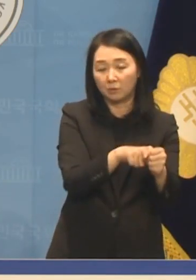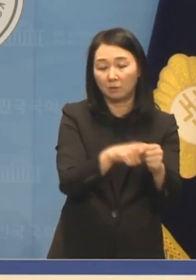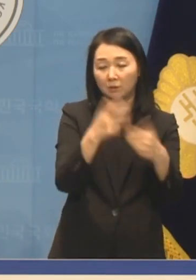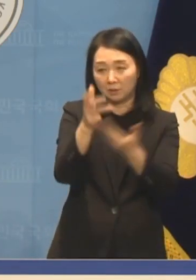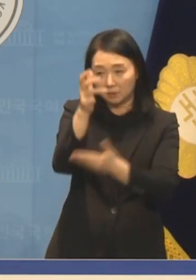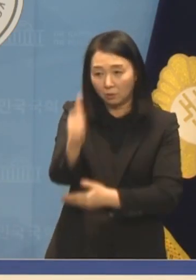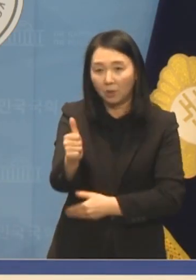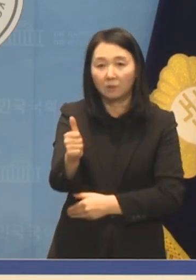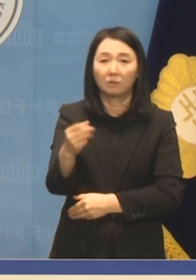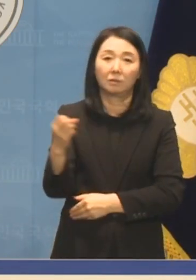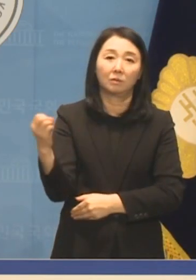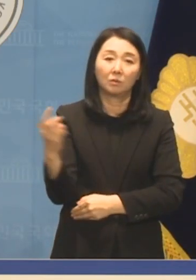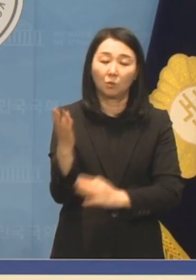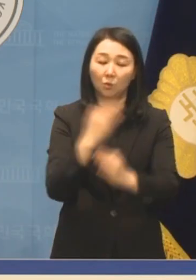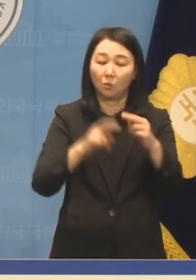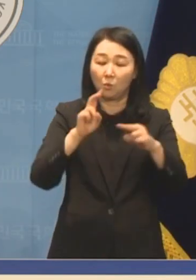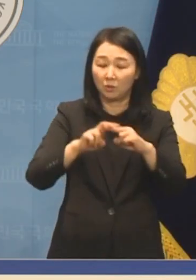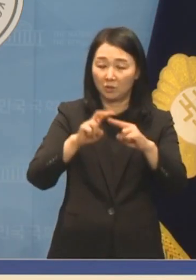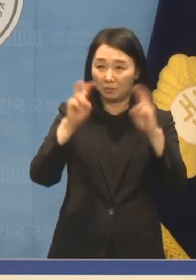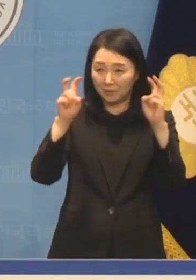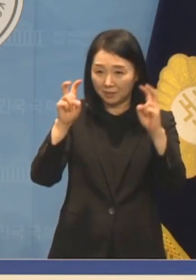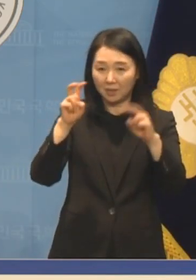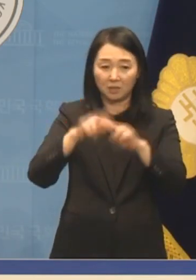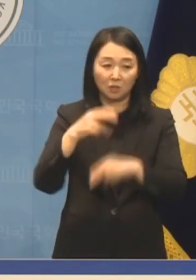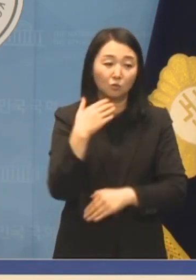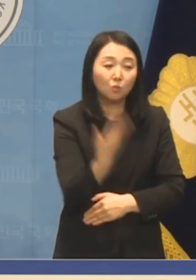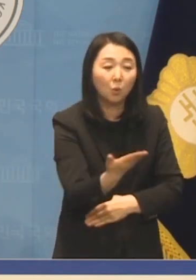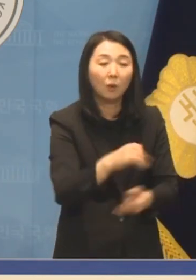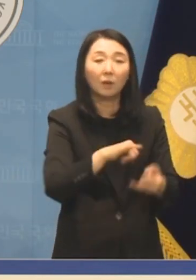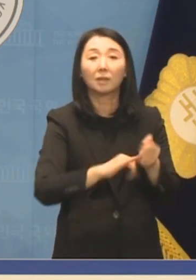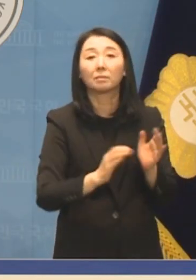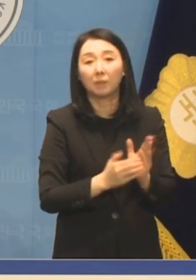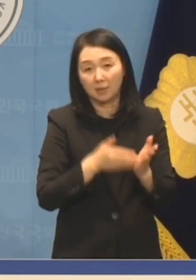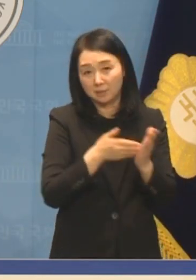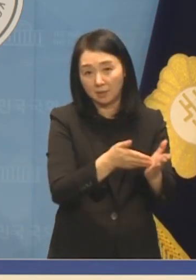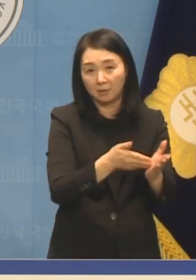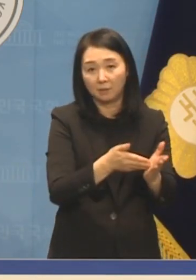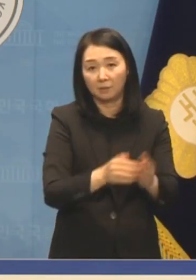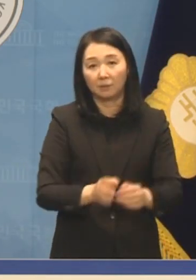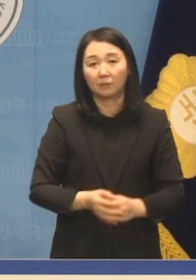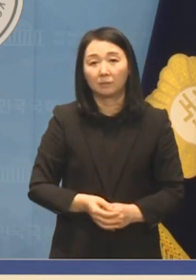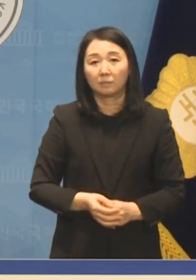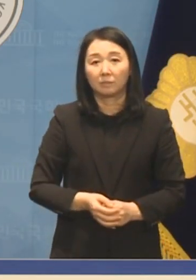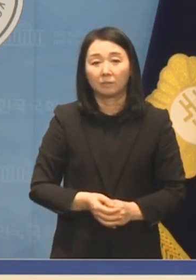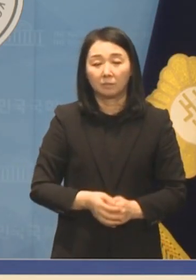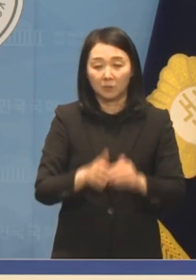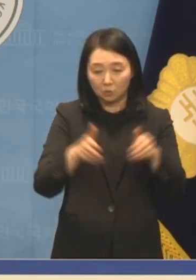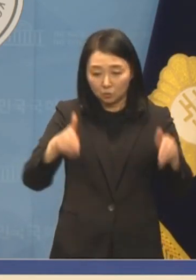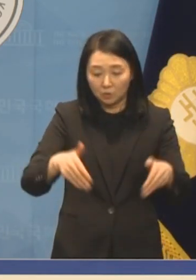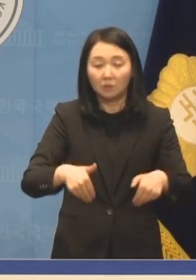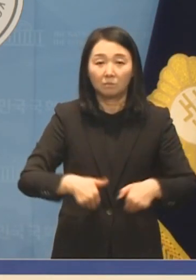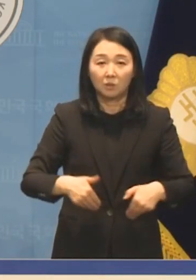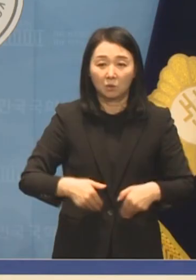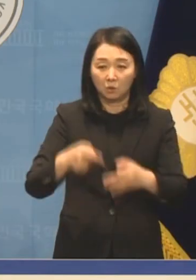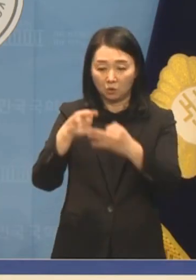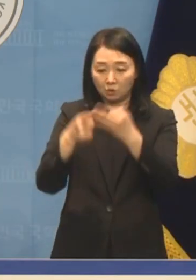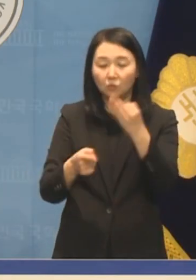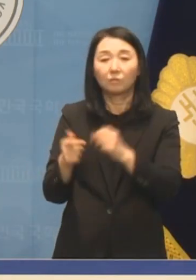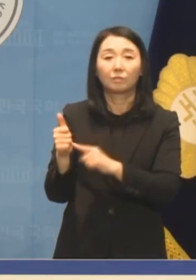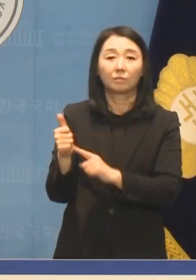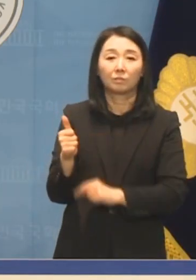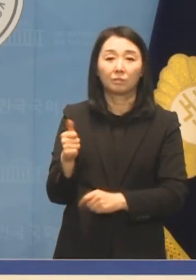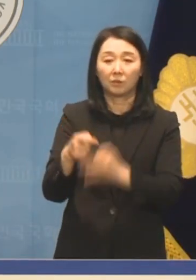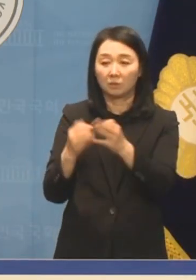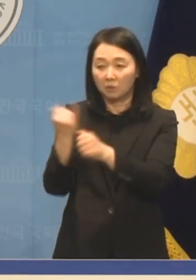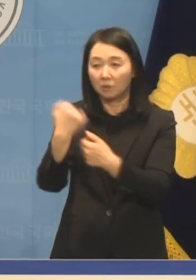장관 또는 공기업 사장직을 제공하겠다고 제안한 것, 중립을 지켜야 할 윤석열이